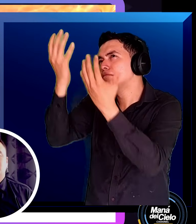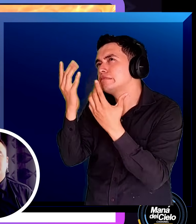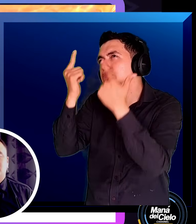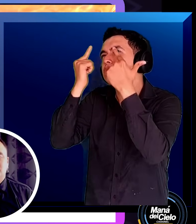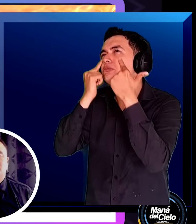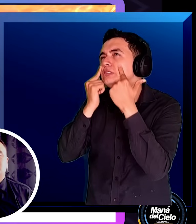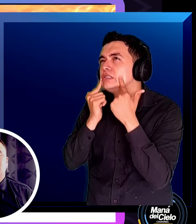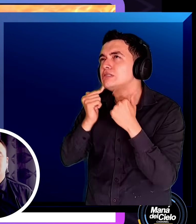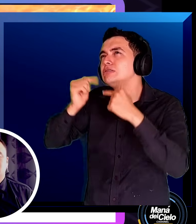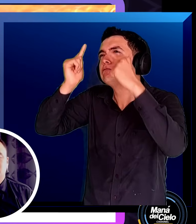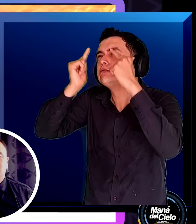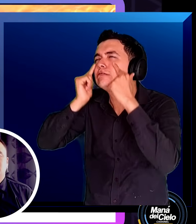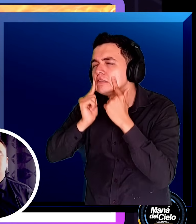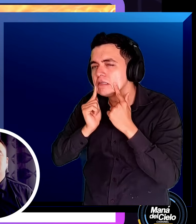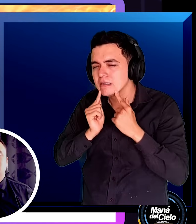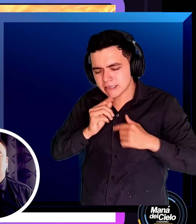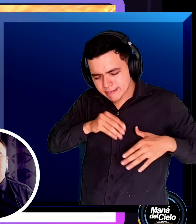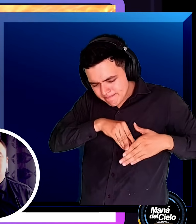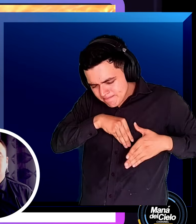Pídale al Señor